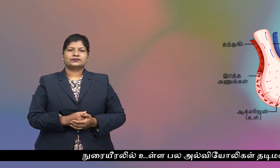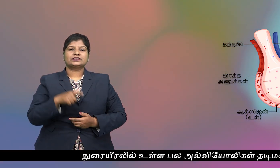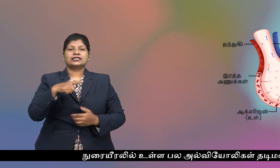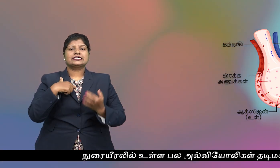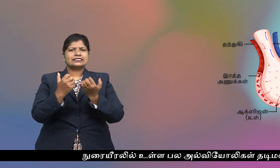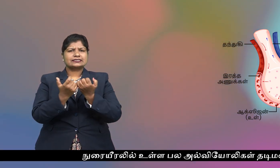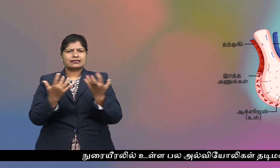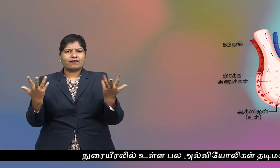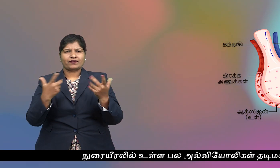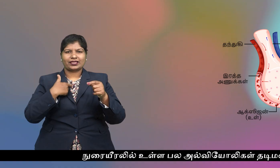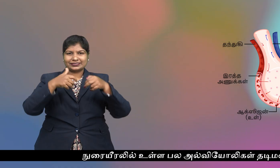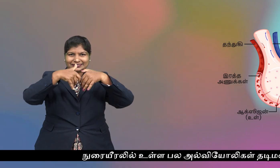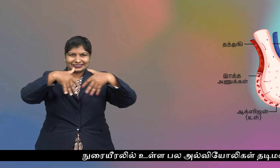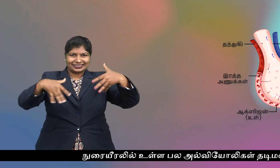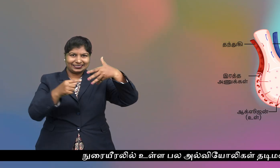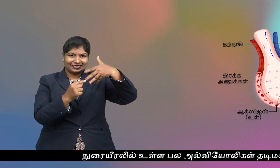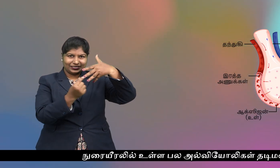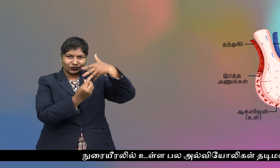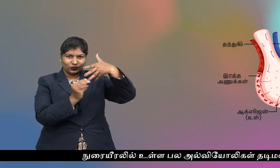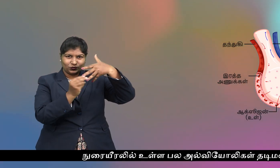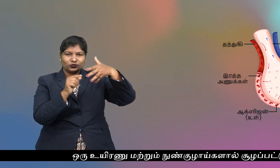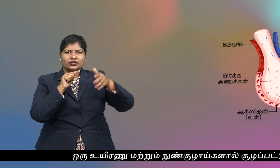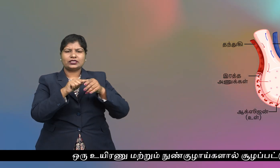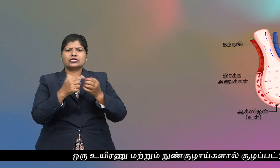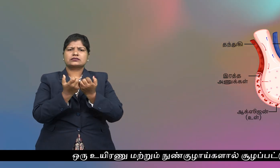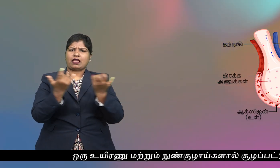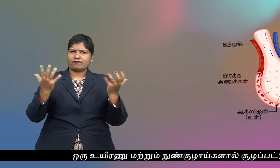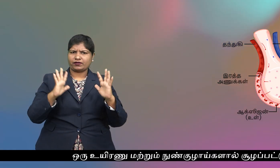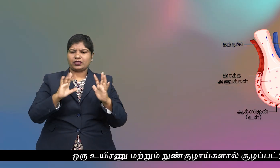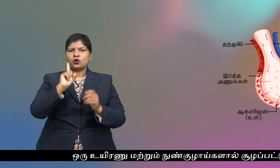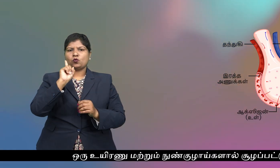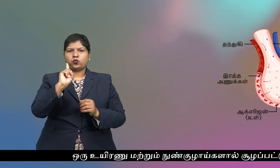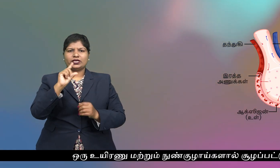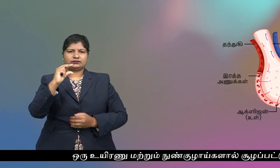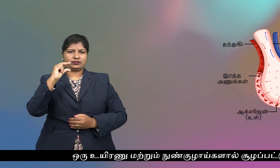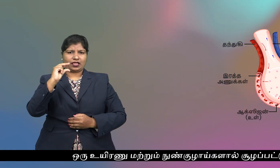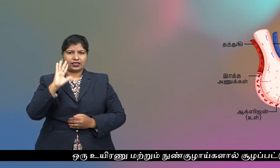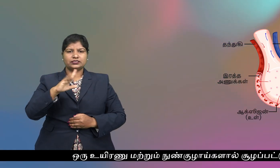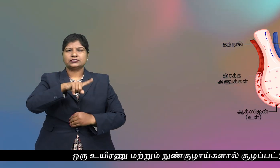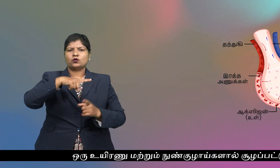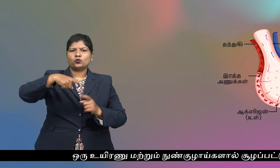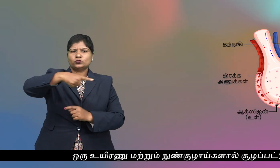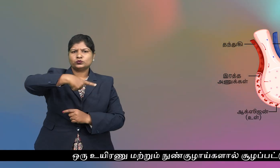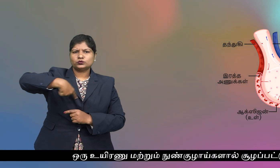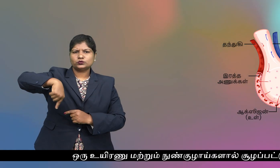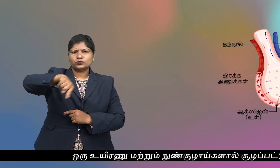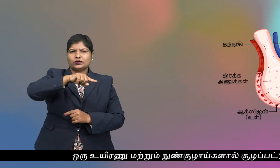நுரையீரலில் உள்ள பல அல்வியோலிகள் தடிமனான ஒரு உயிரணு மற்றும் நுண்குழாய்களால் சூழப்பட்டுள்ளன.